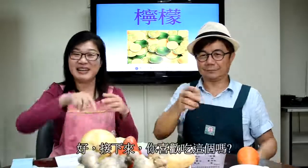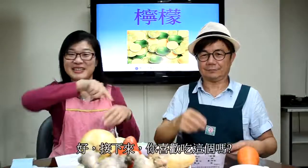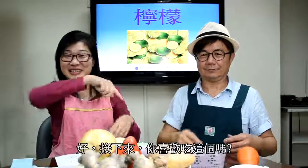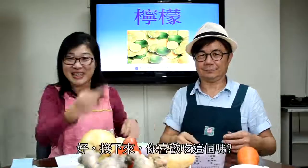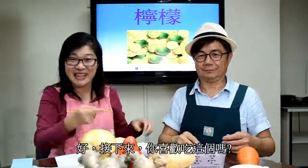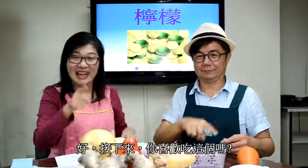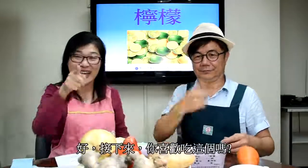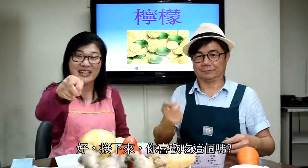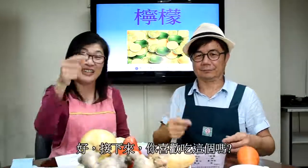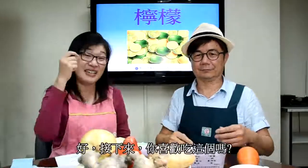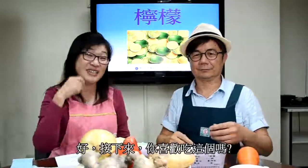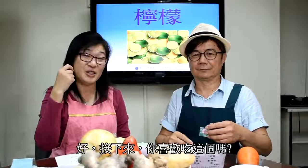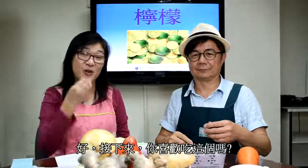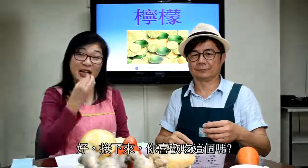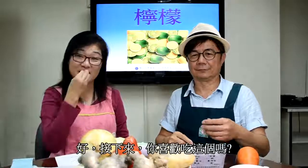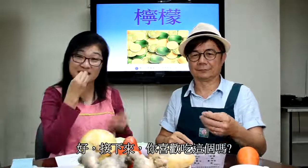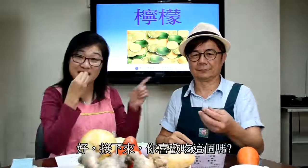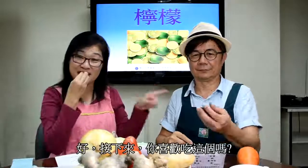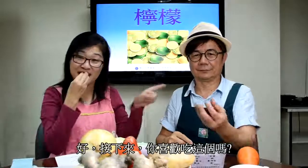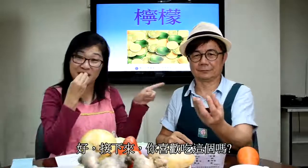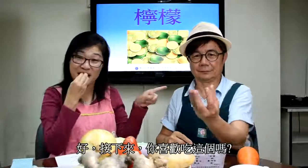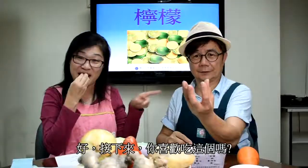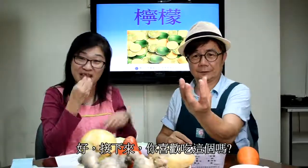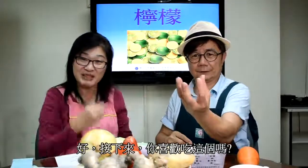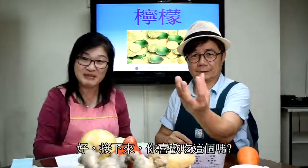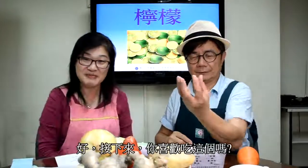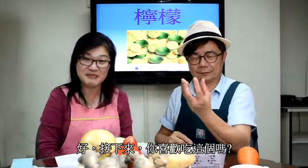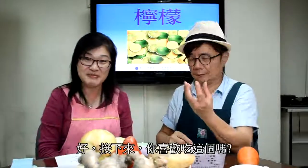接下来你喜欢吃这个吗？